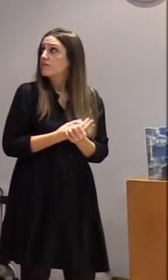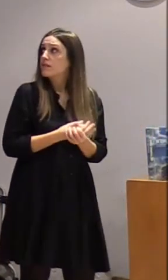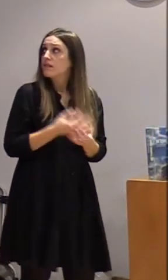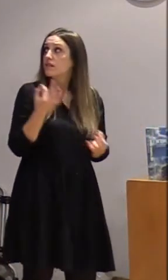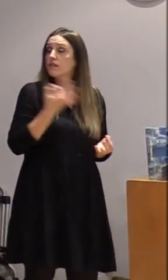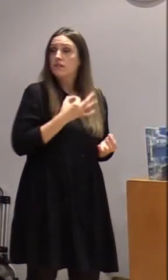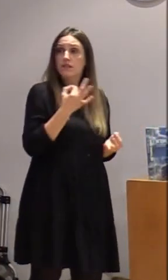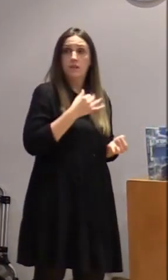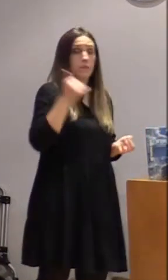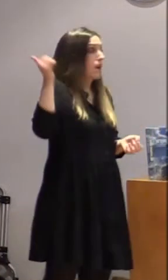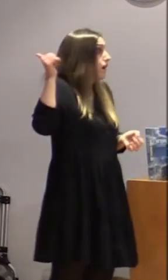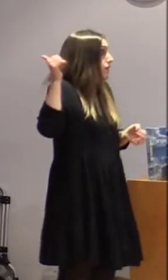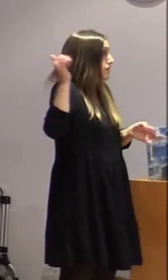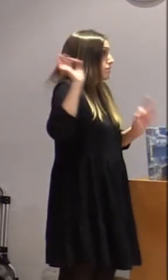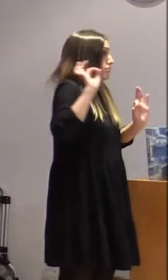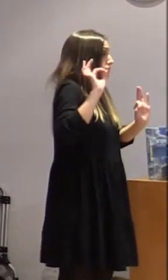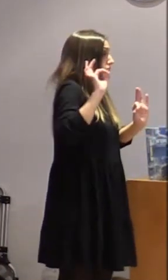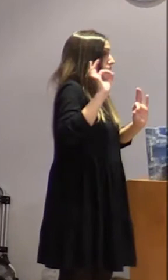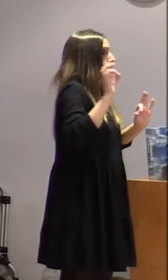son cielos así,